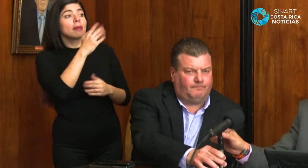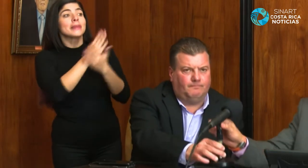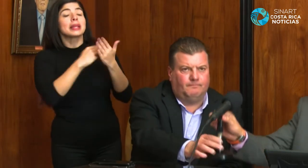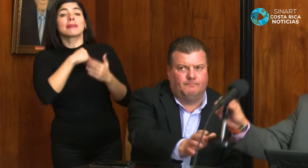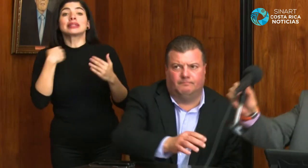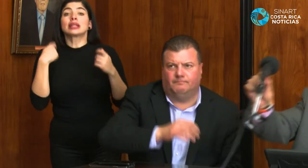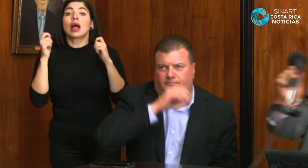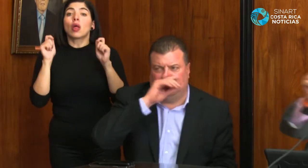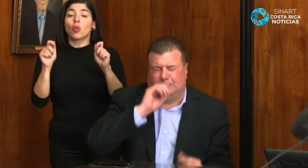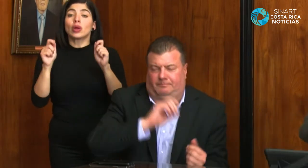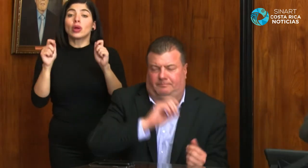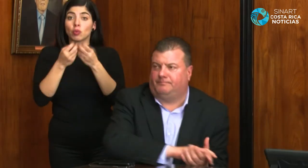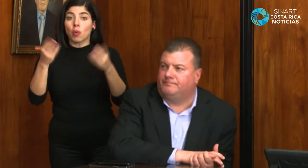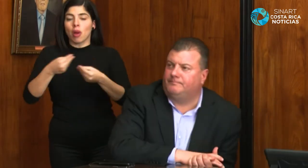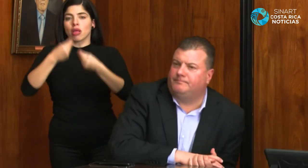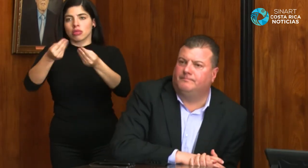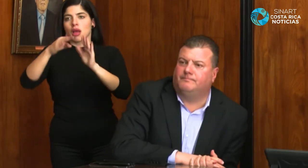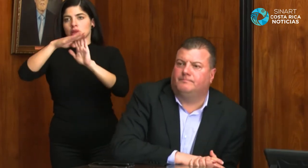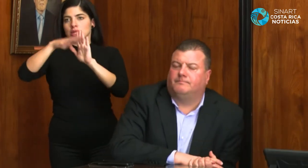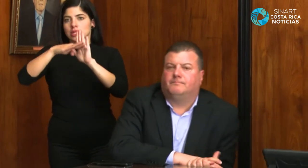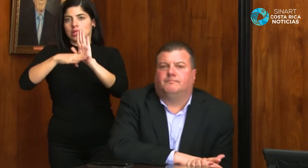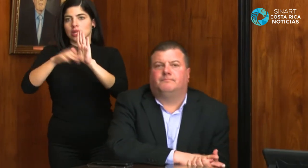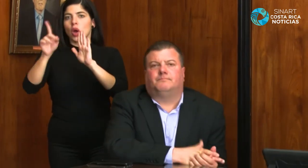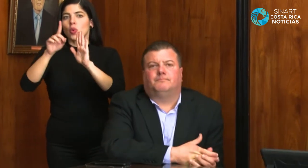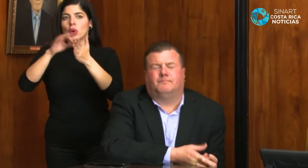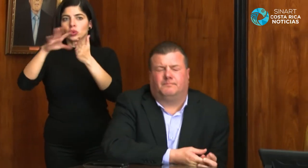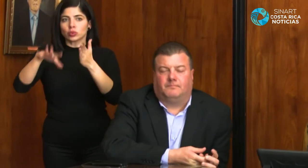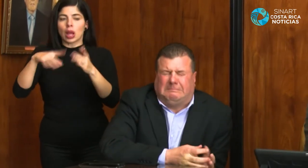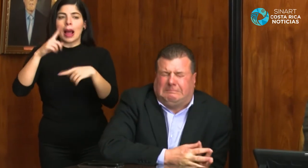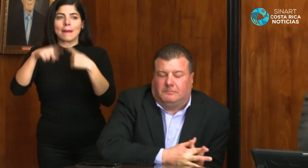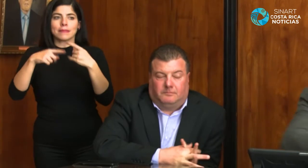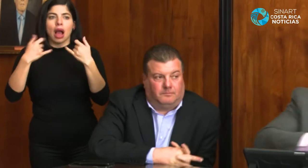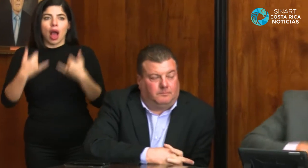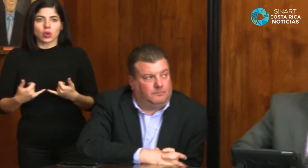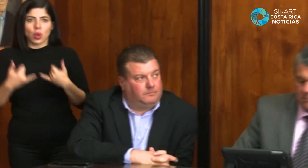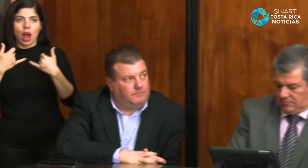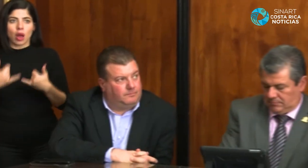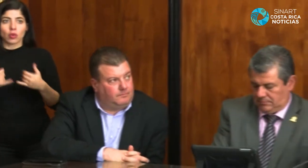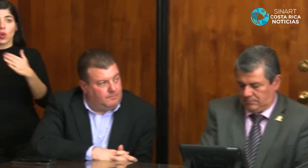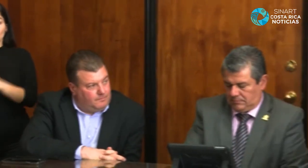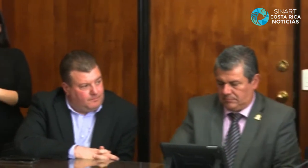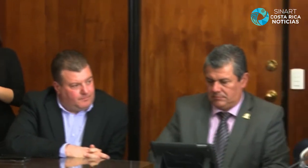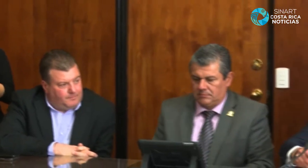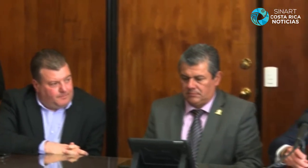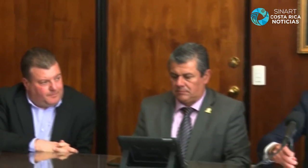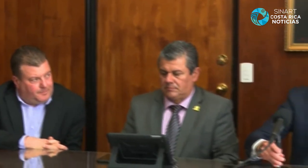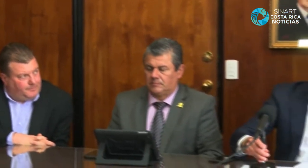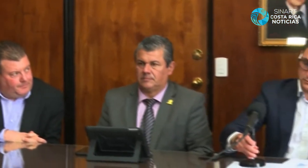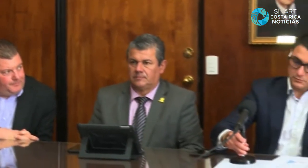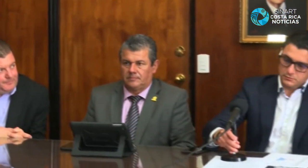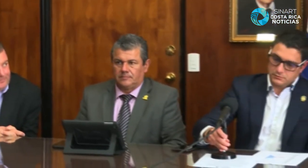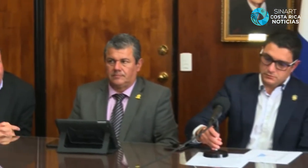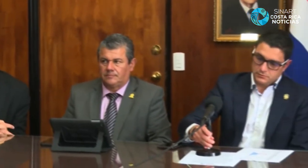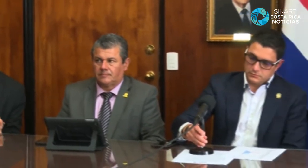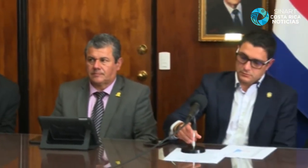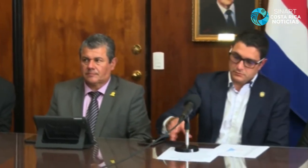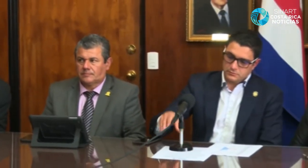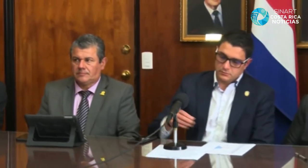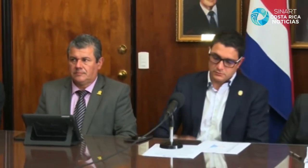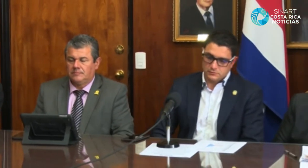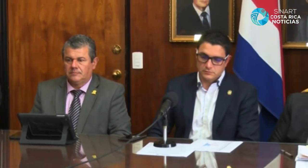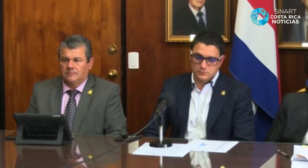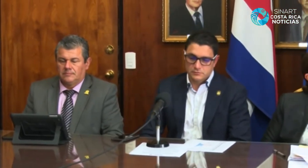Pública les llegará toda la lista de los centros educativos y se estará actualizando cada vez que entren nuevos centros educativos a ser